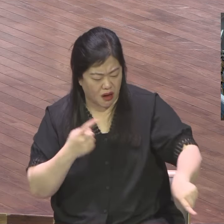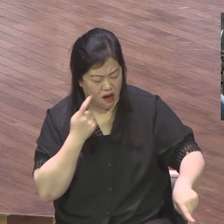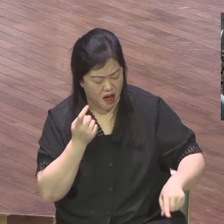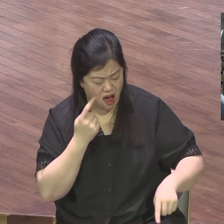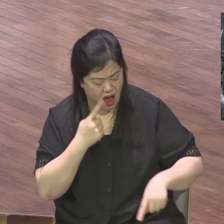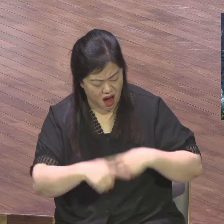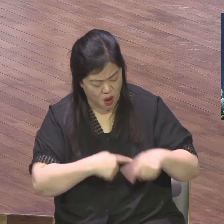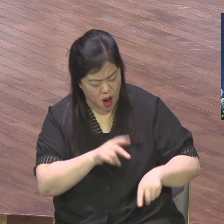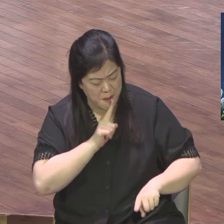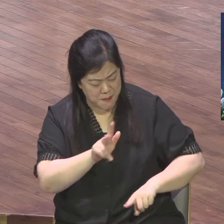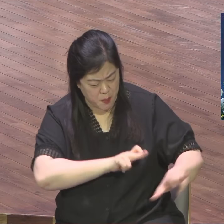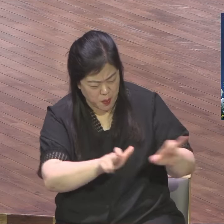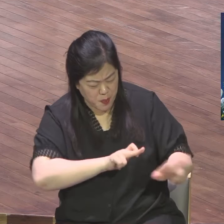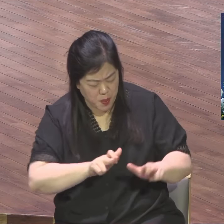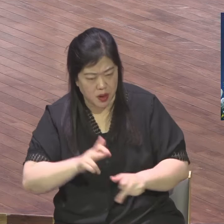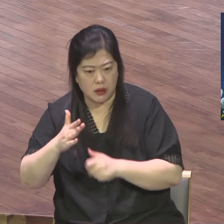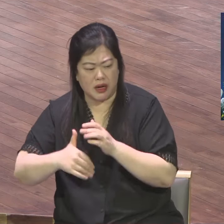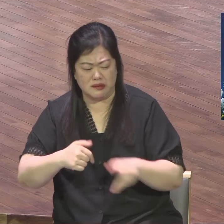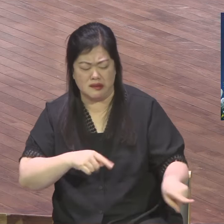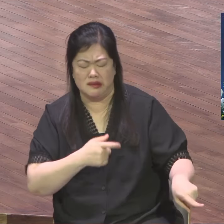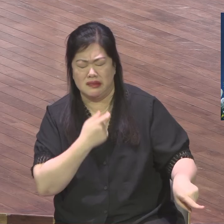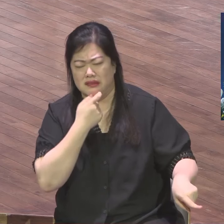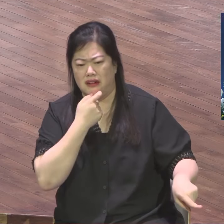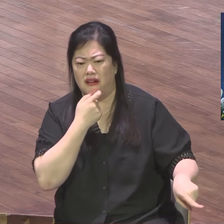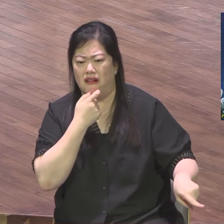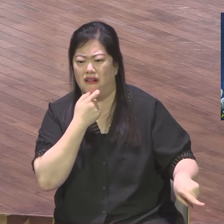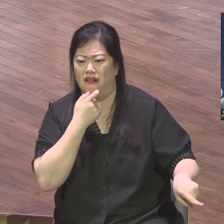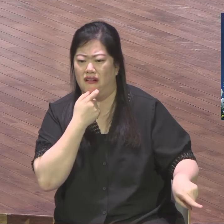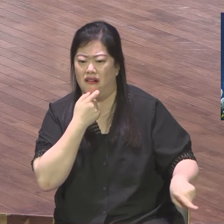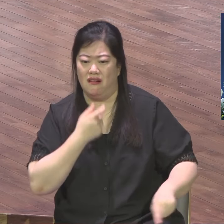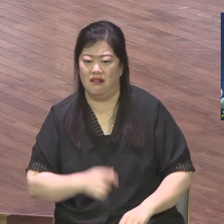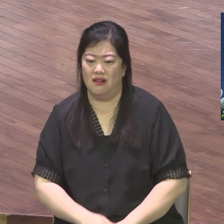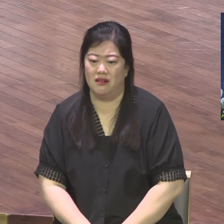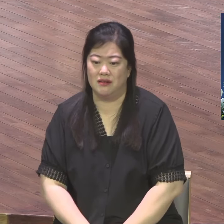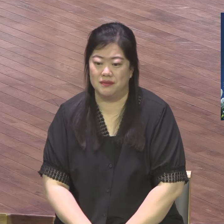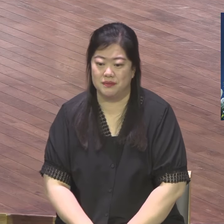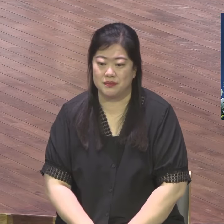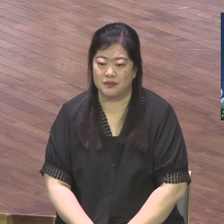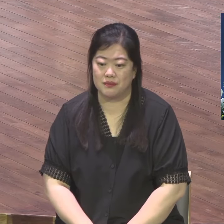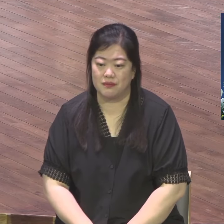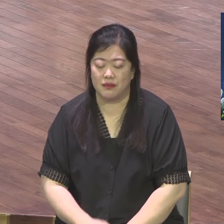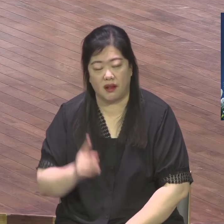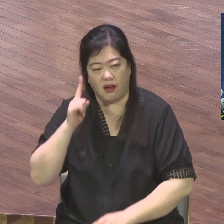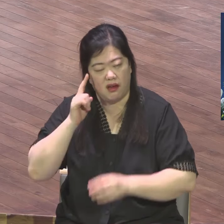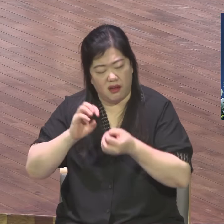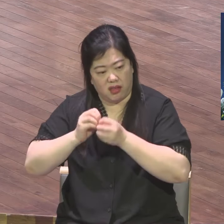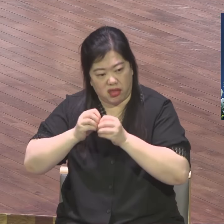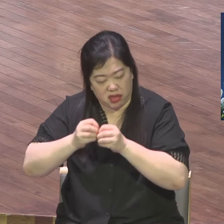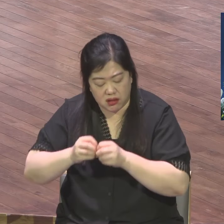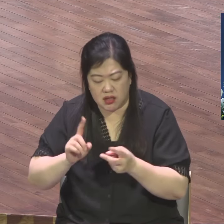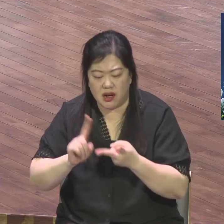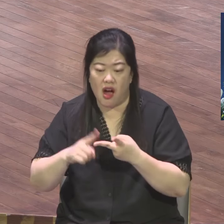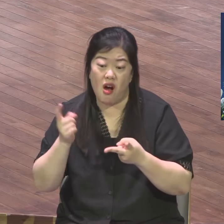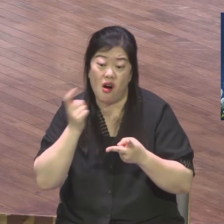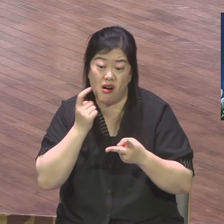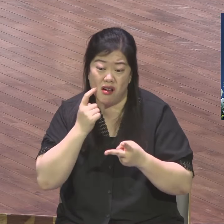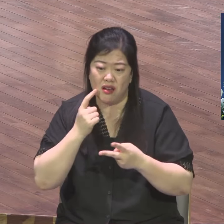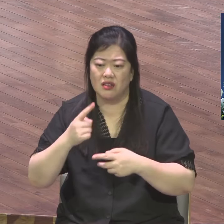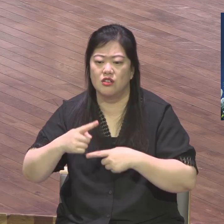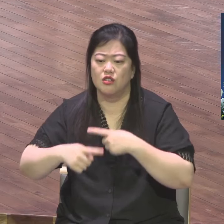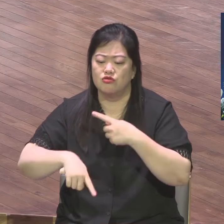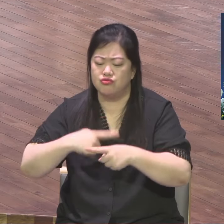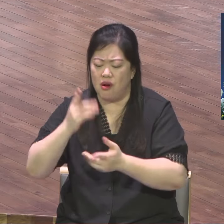이 내용을 볼 때 아굴이 자신의 삶에서 헛된 것과 거짓말을 멀리하게 해달라고 하는